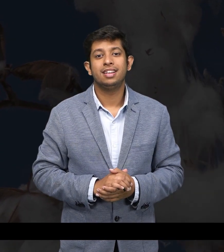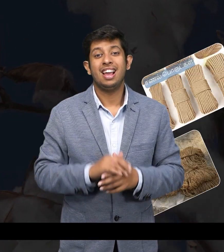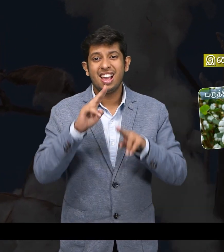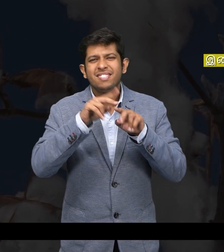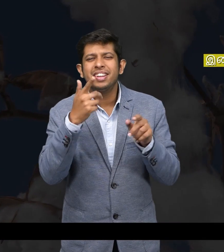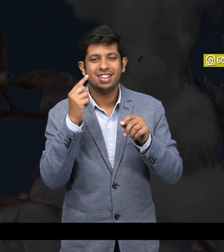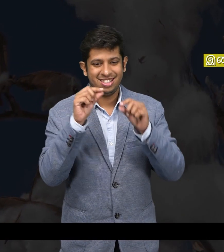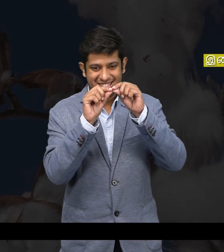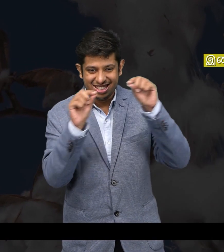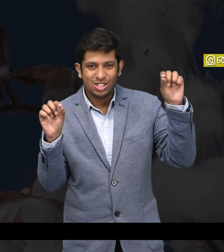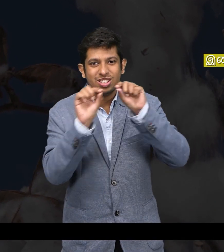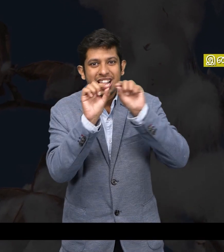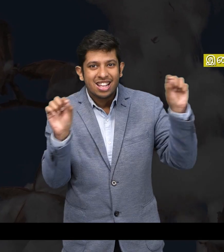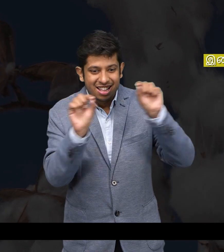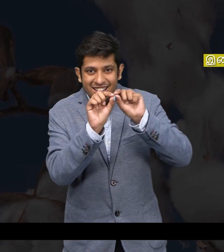நார்,